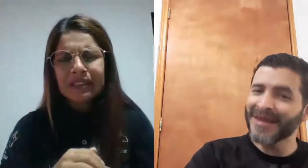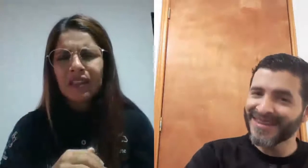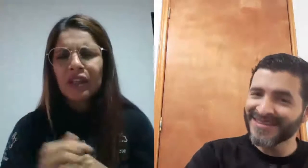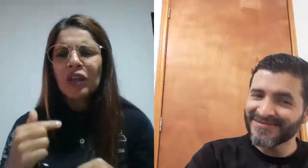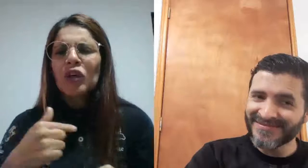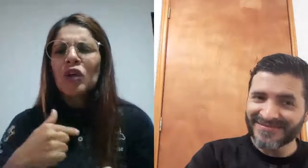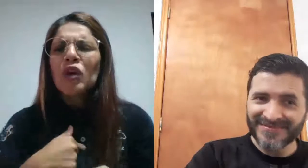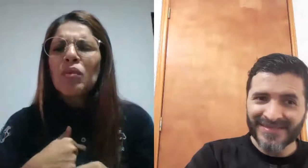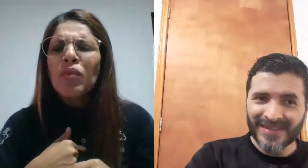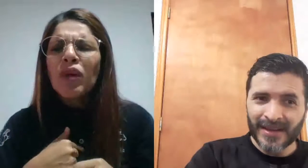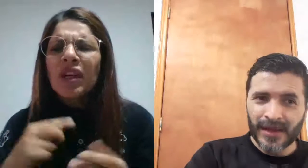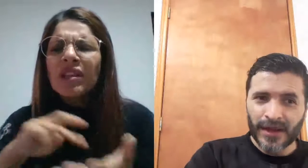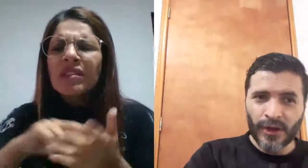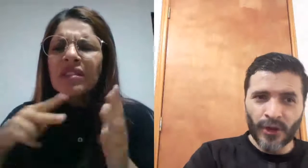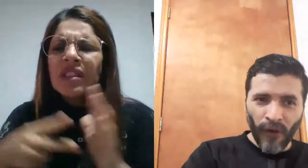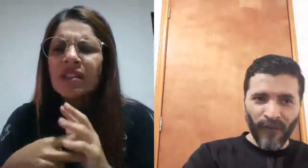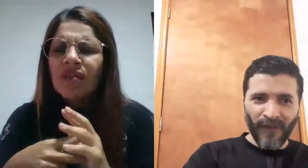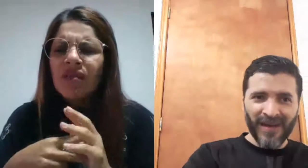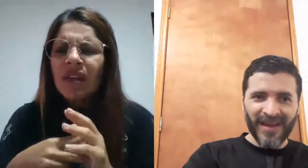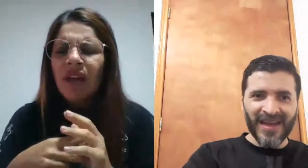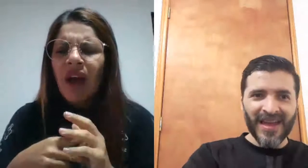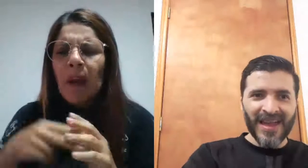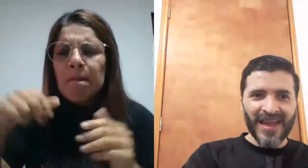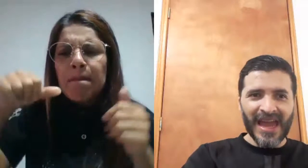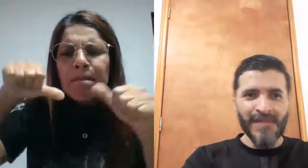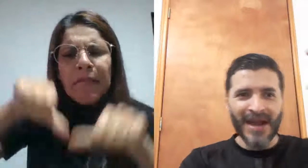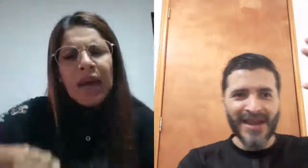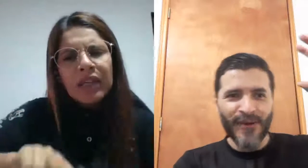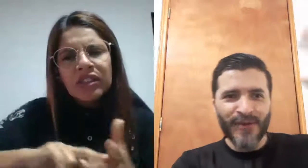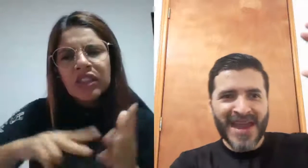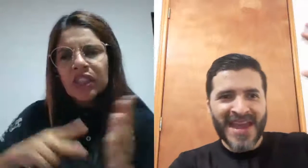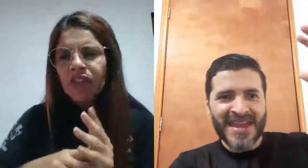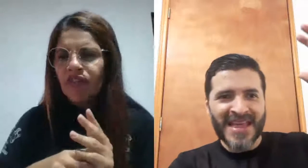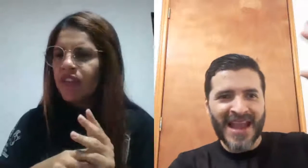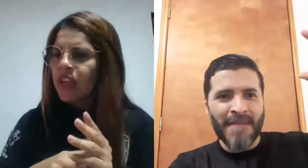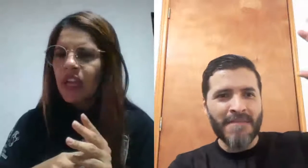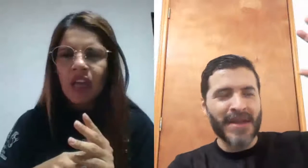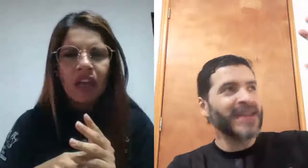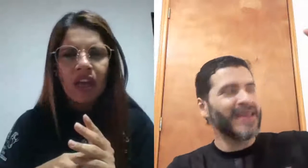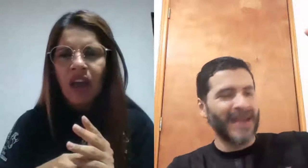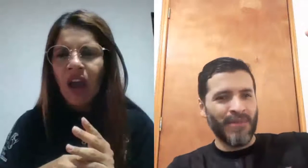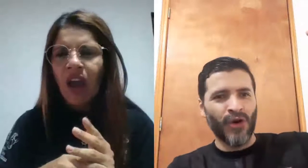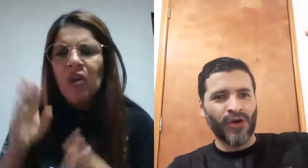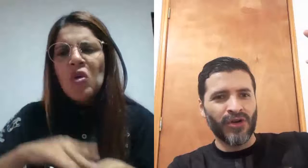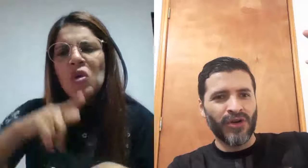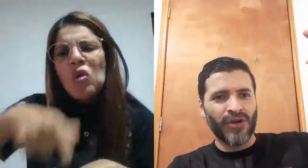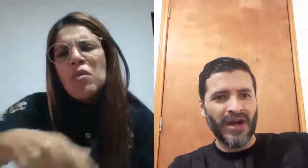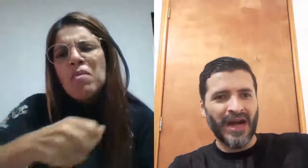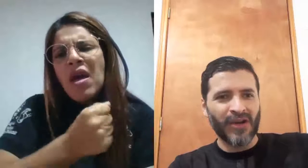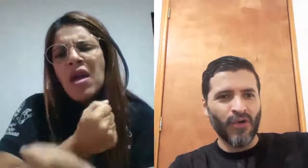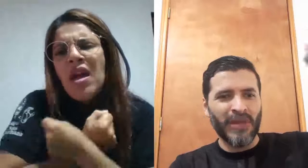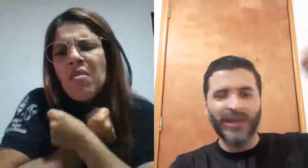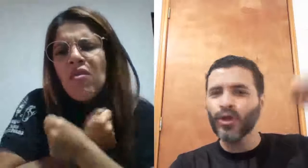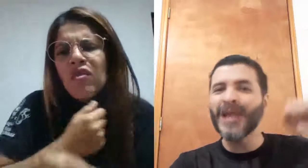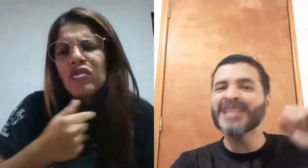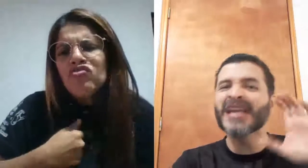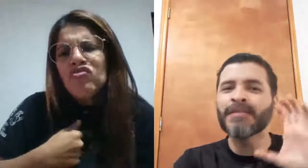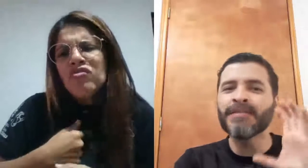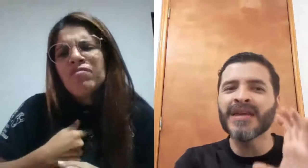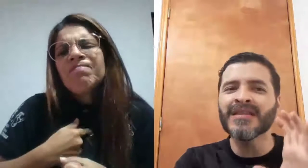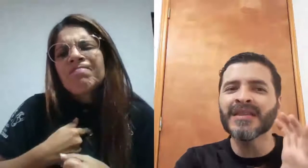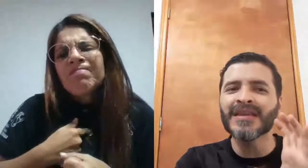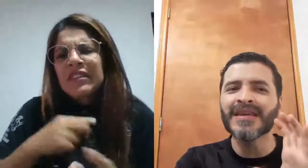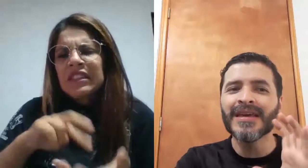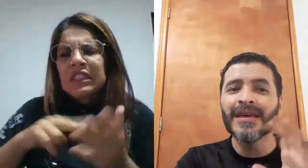del hambre. No, el mal no viene ni del hambre ni del amor, argumentó